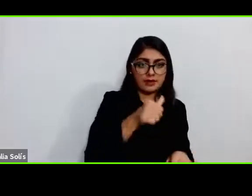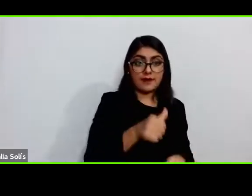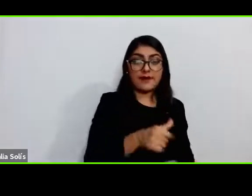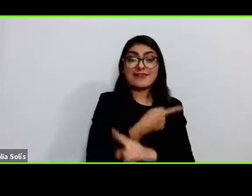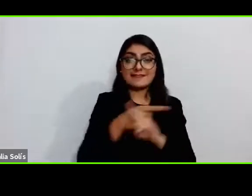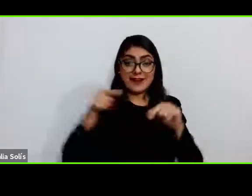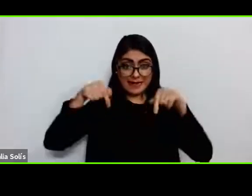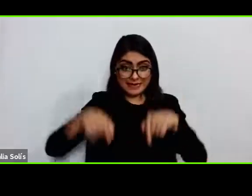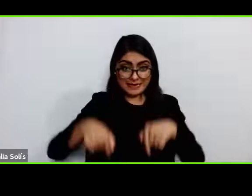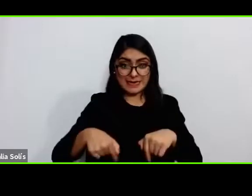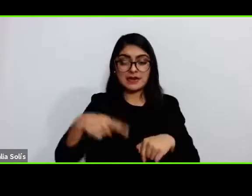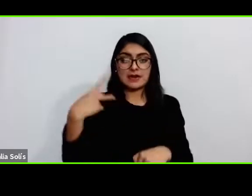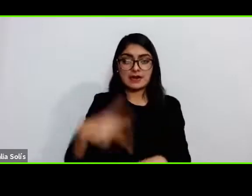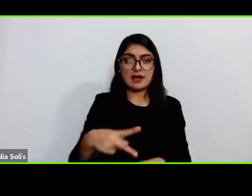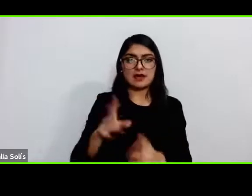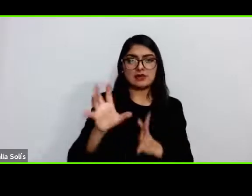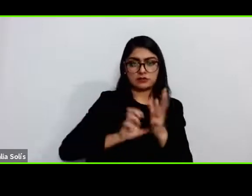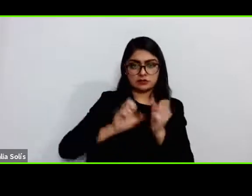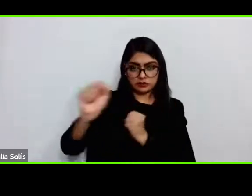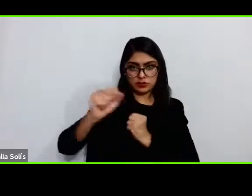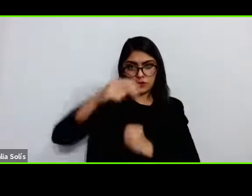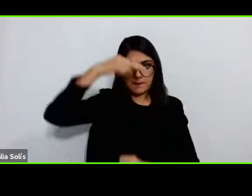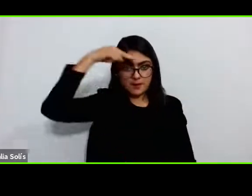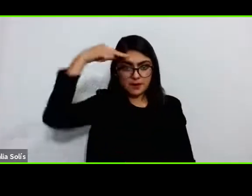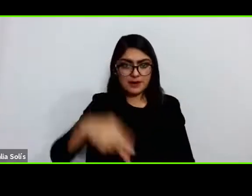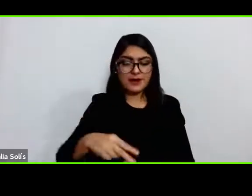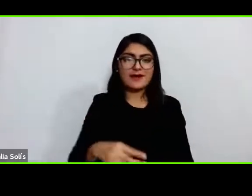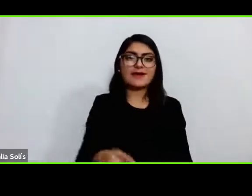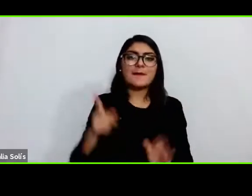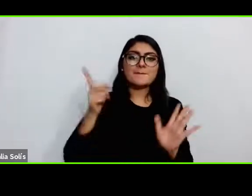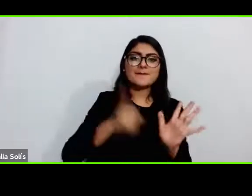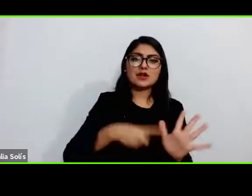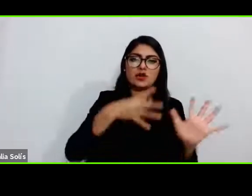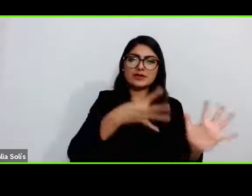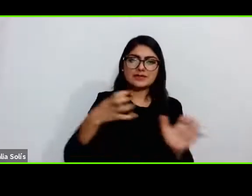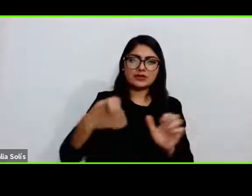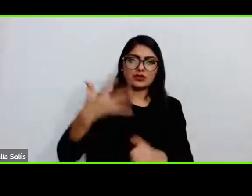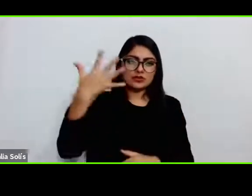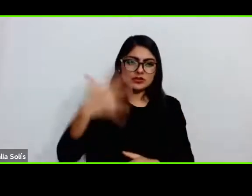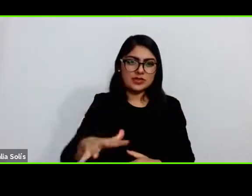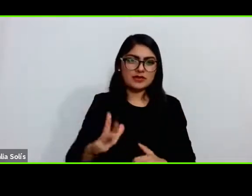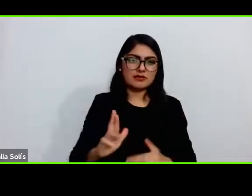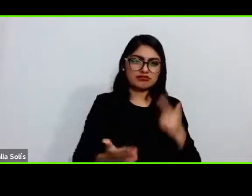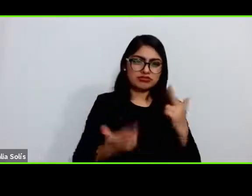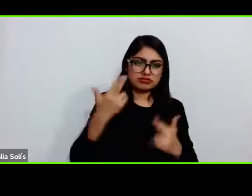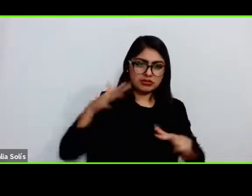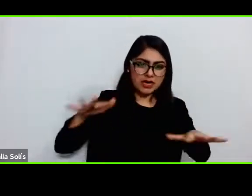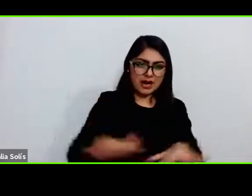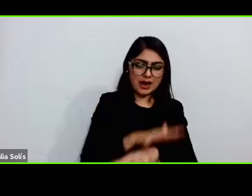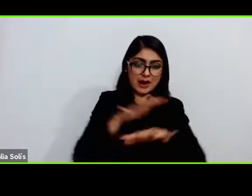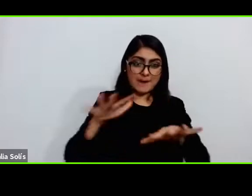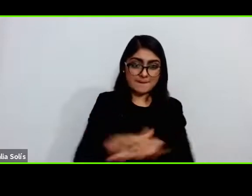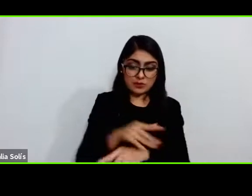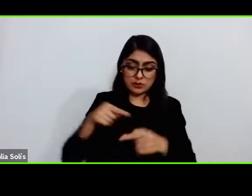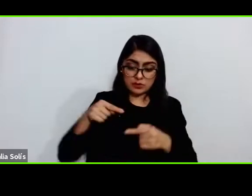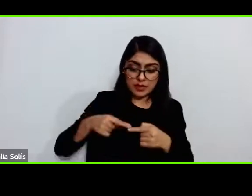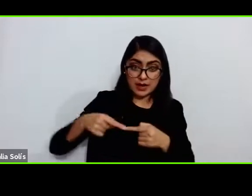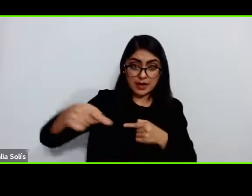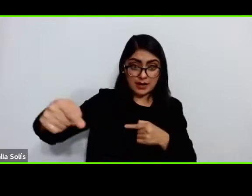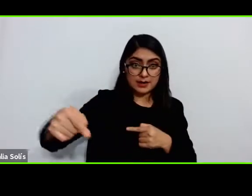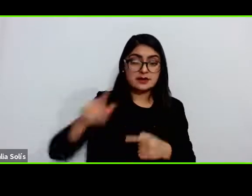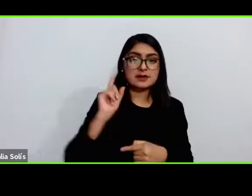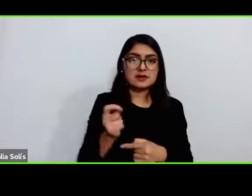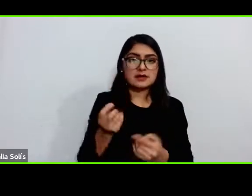así derivó de nuestra Revolución de 1910, el pacto constituyente incluyó este